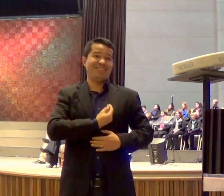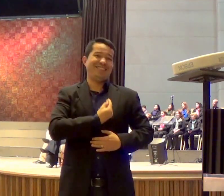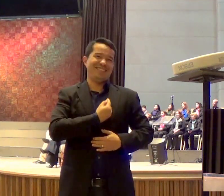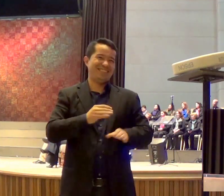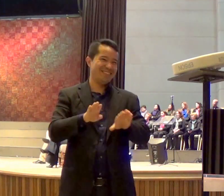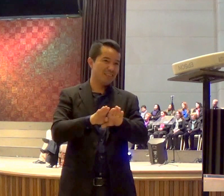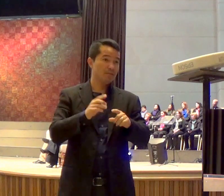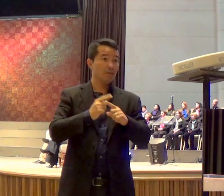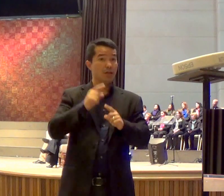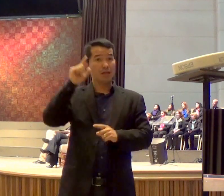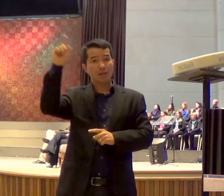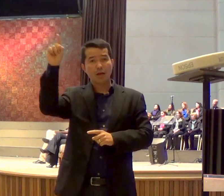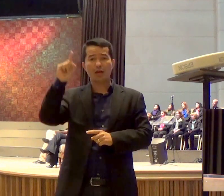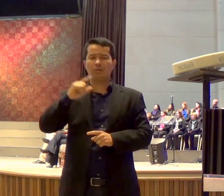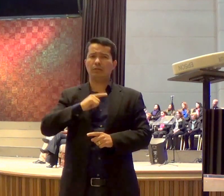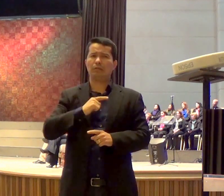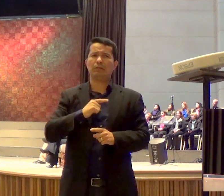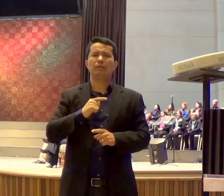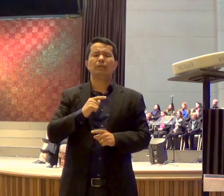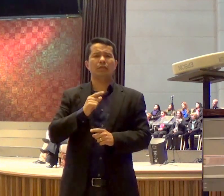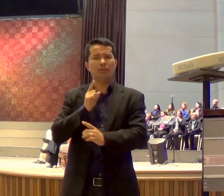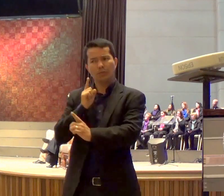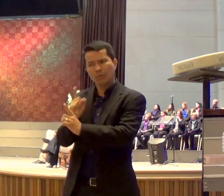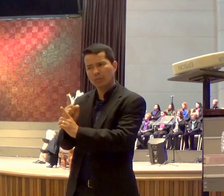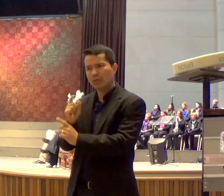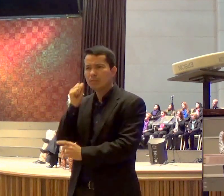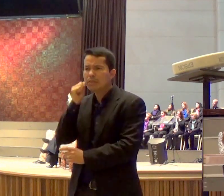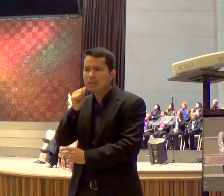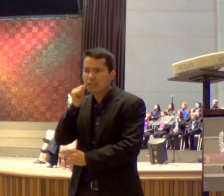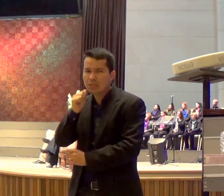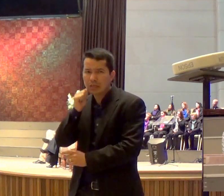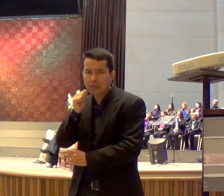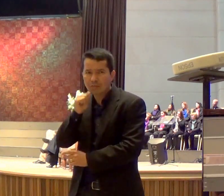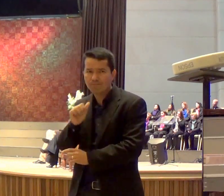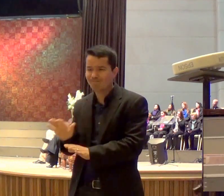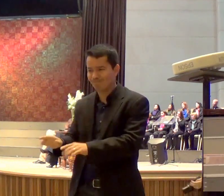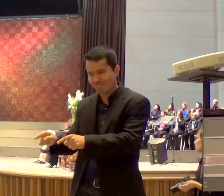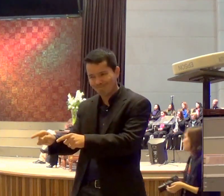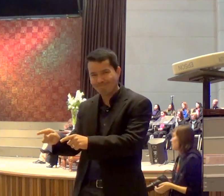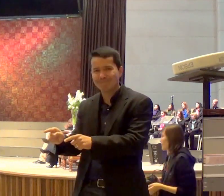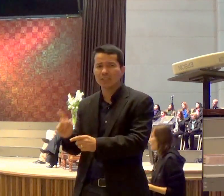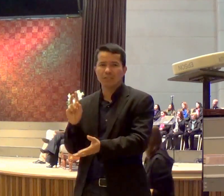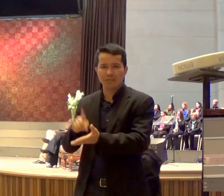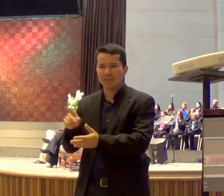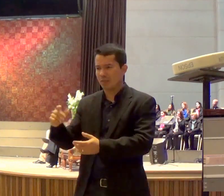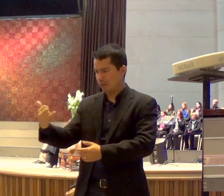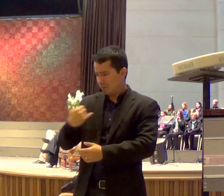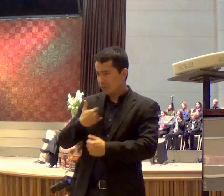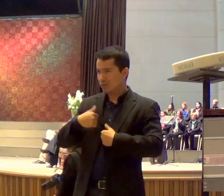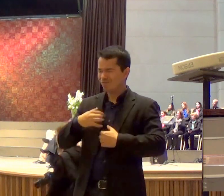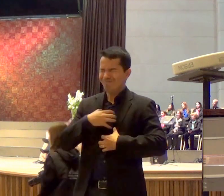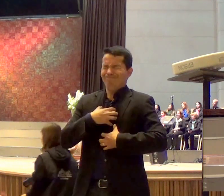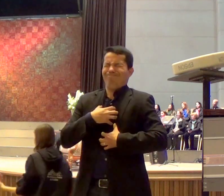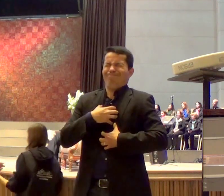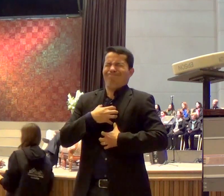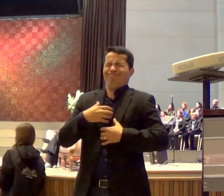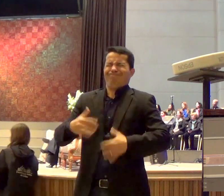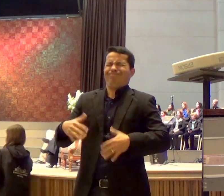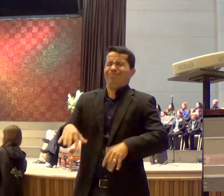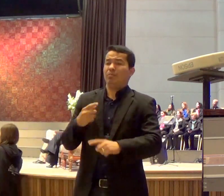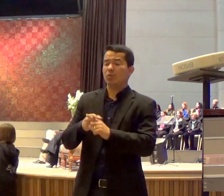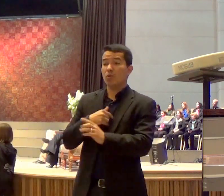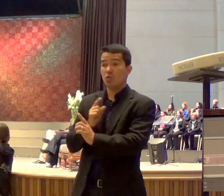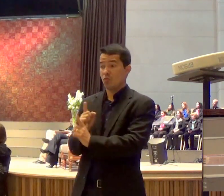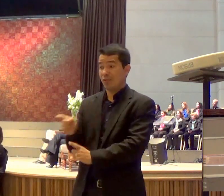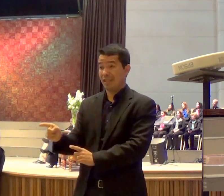cristolândia eu conheci uma menina quando Deus realmente concretizou ali o meu chamado foi quando